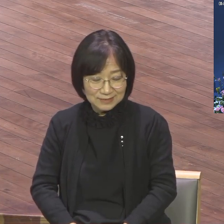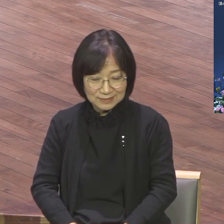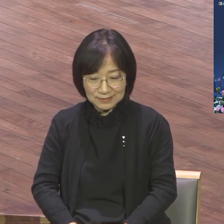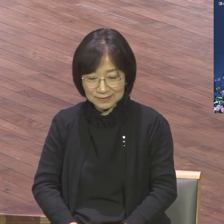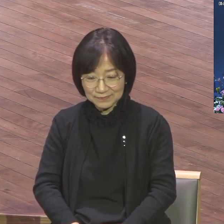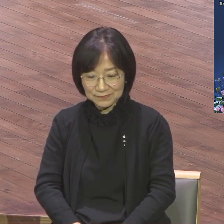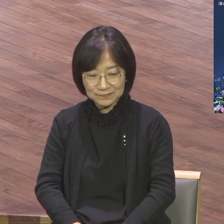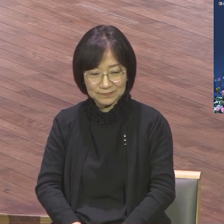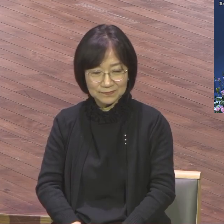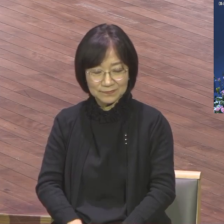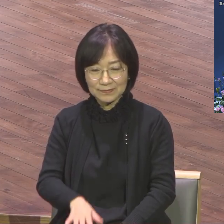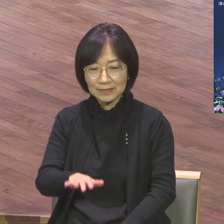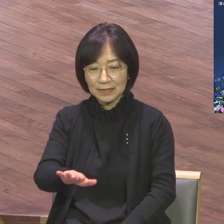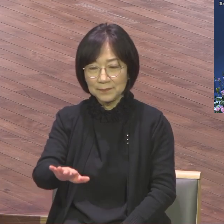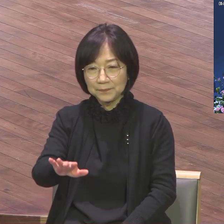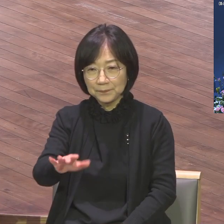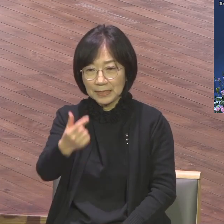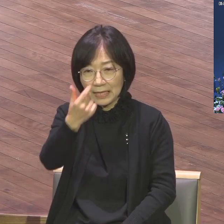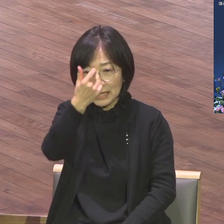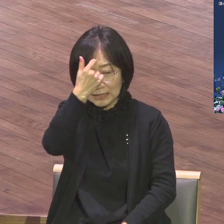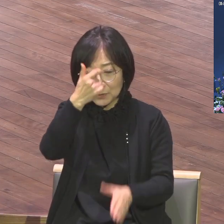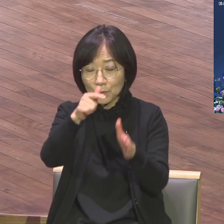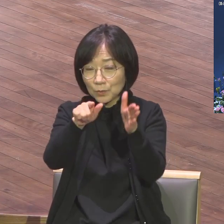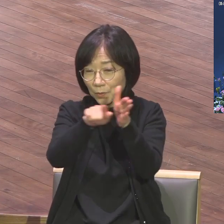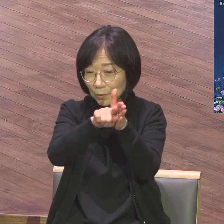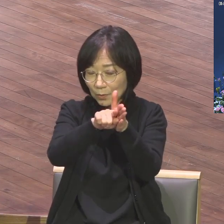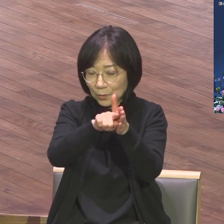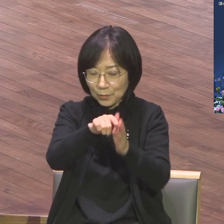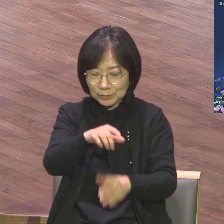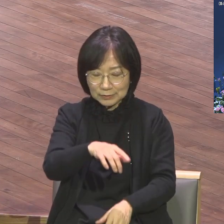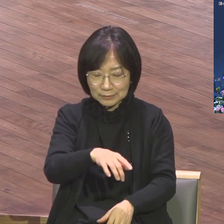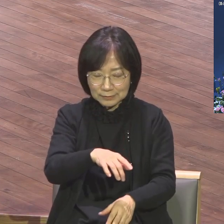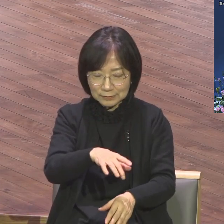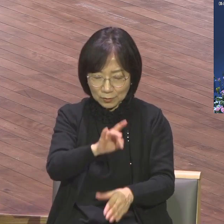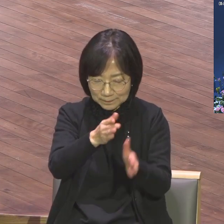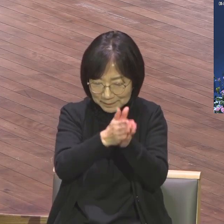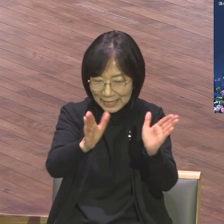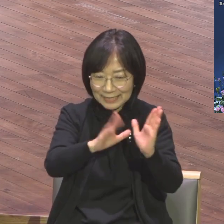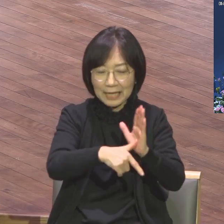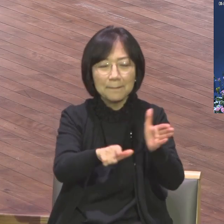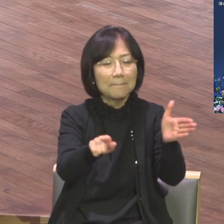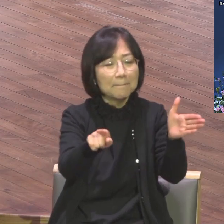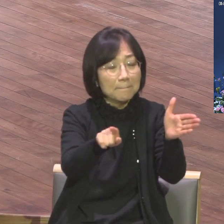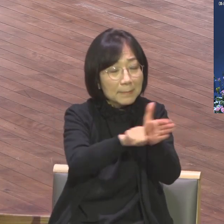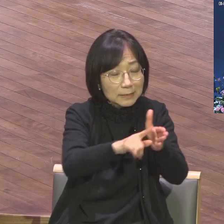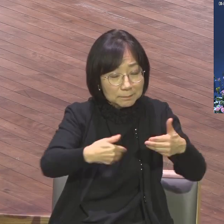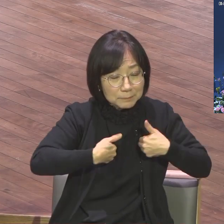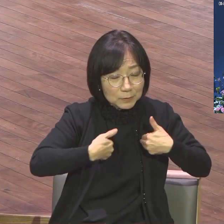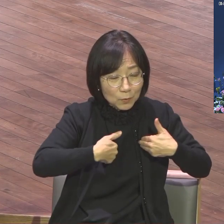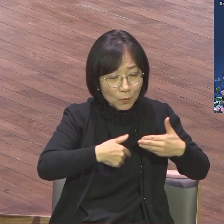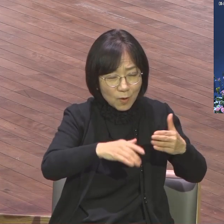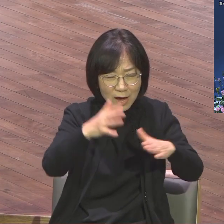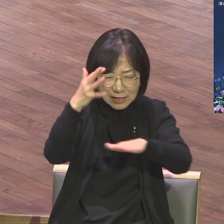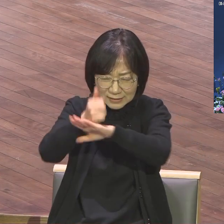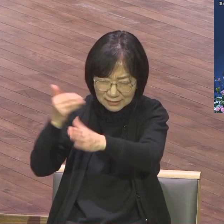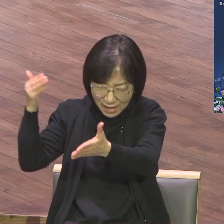자, 그만큼 기독교는 믿음으로 시작해서 믿음으로 끝나는 거예요.